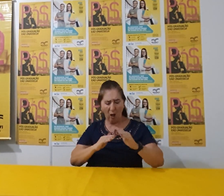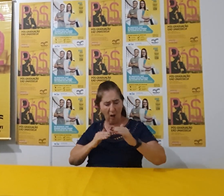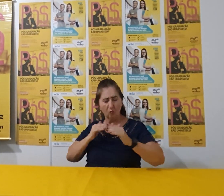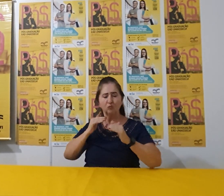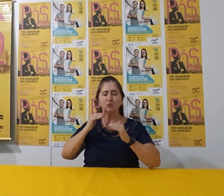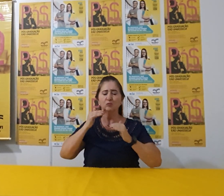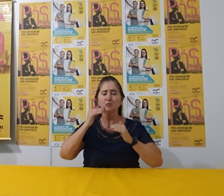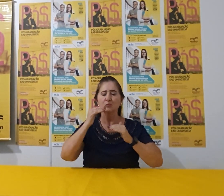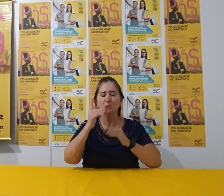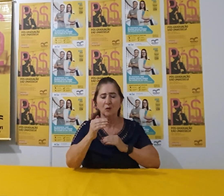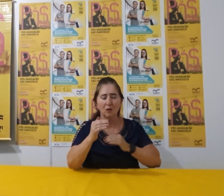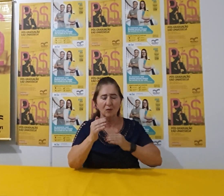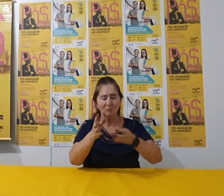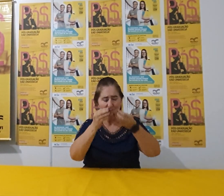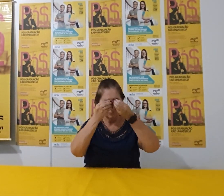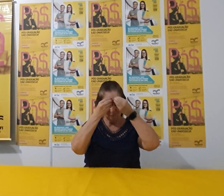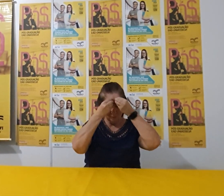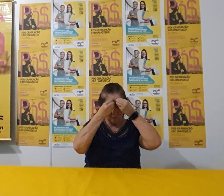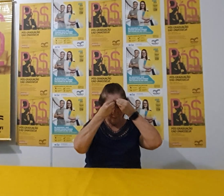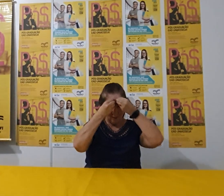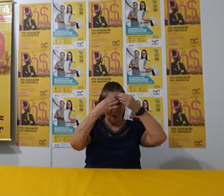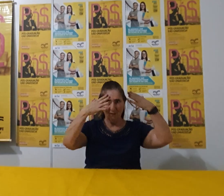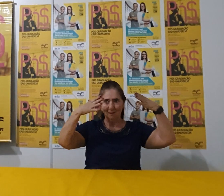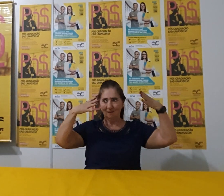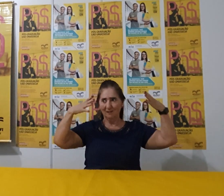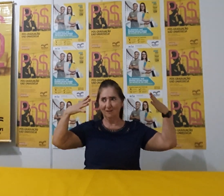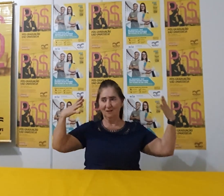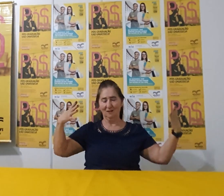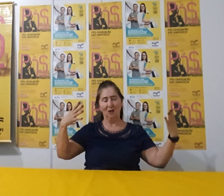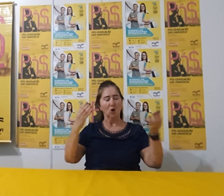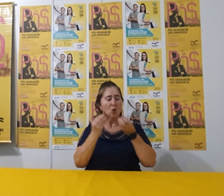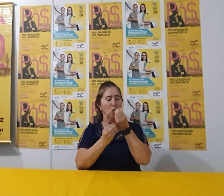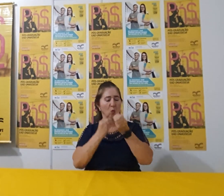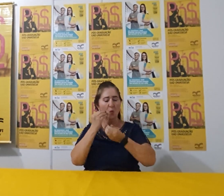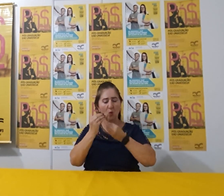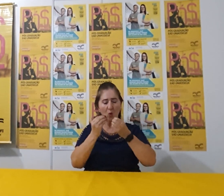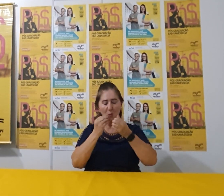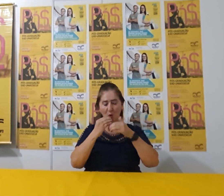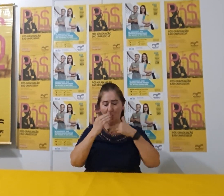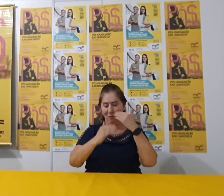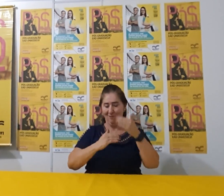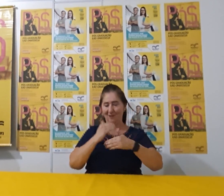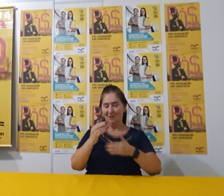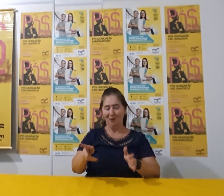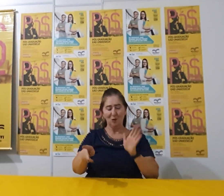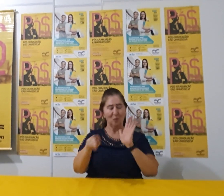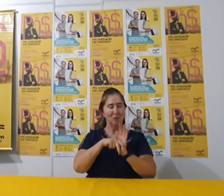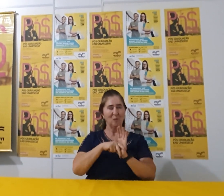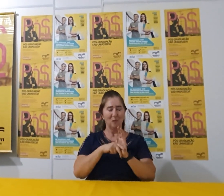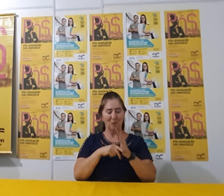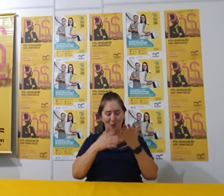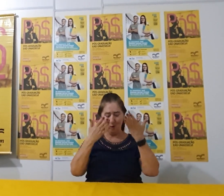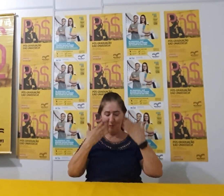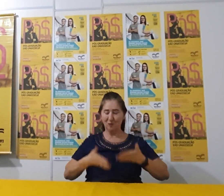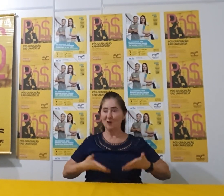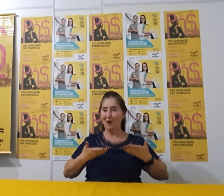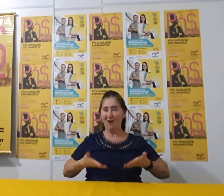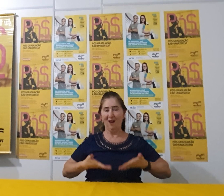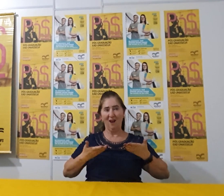relações interpessoais, aumentando a sua autoestima e proporcionando uma melhor